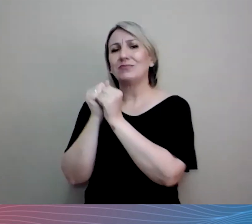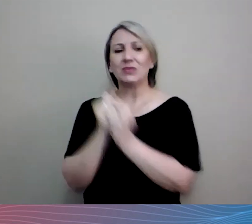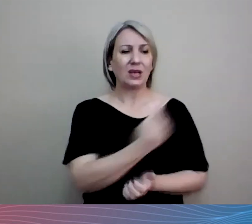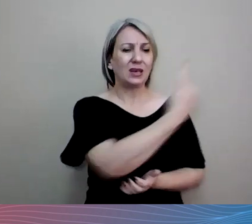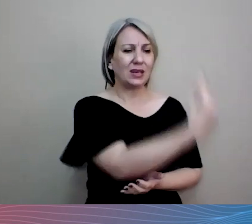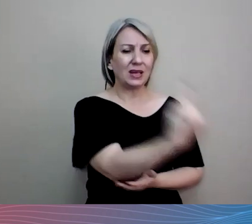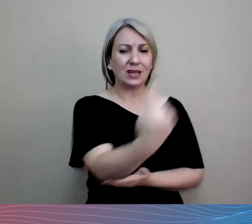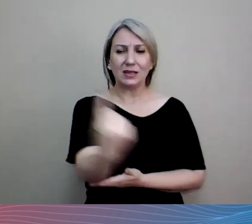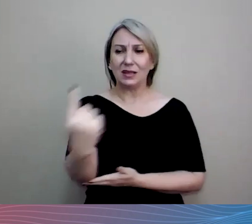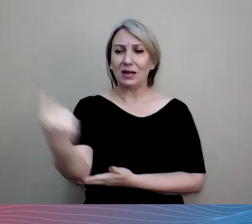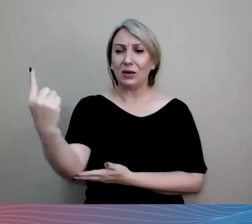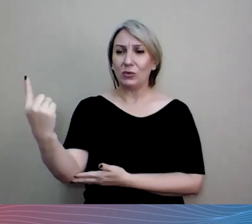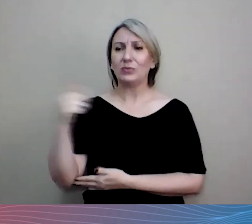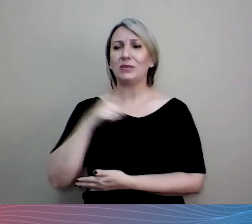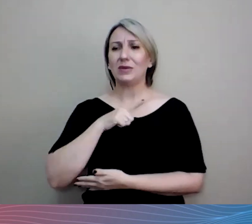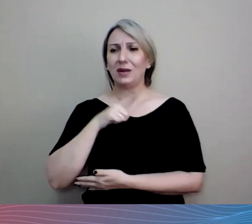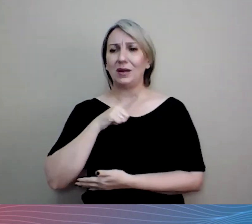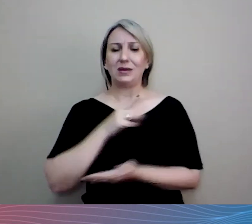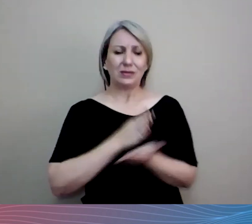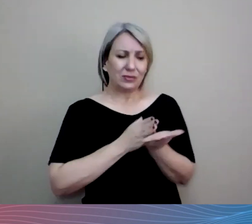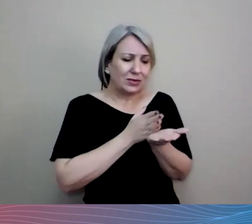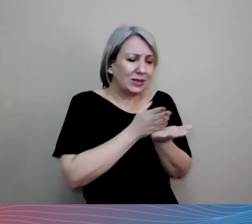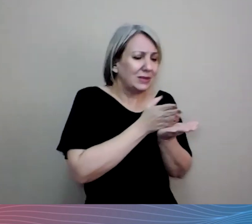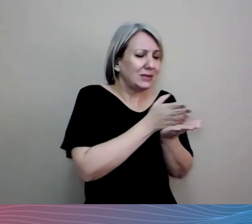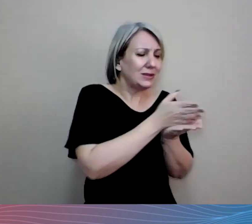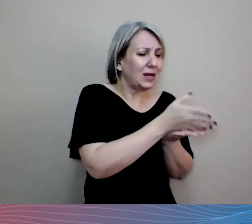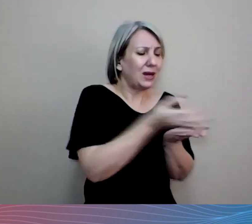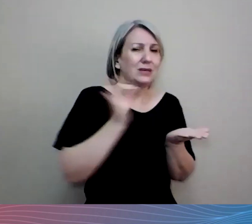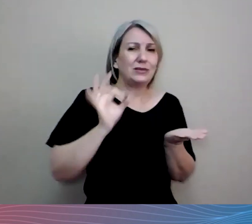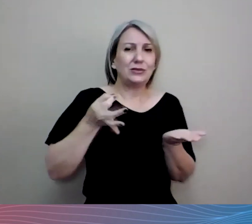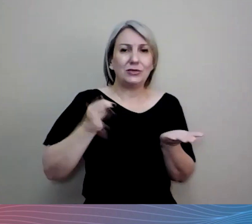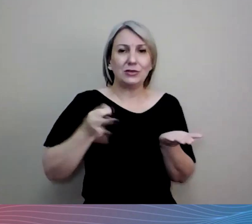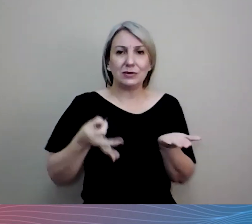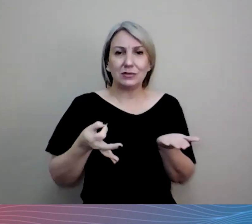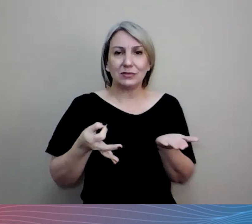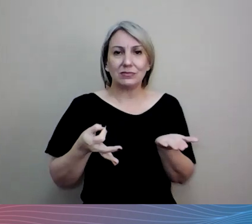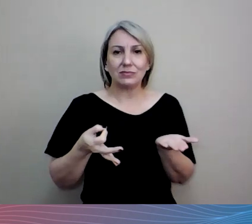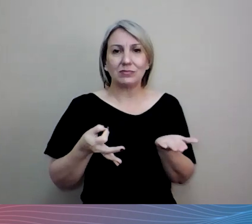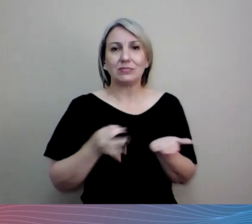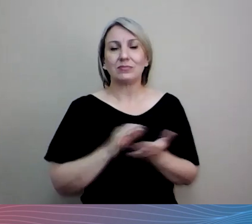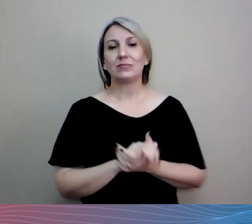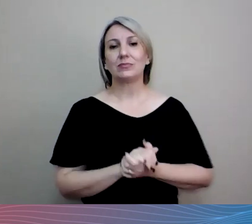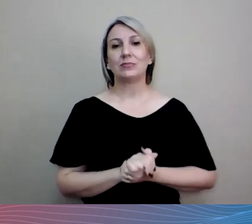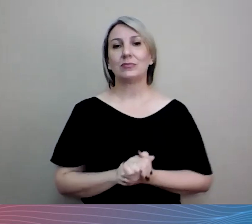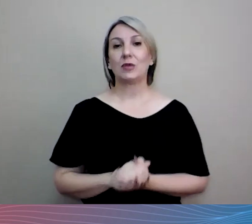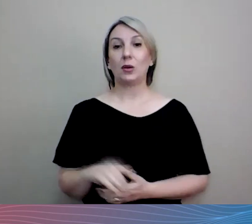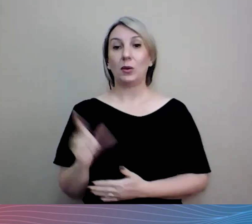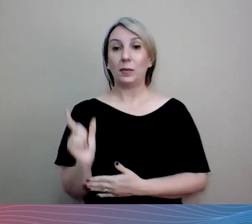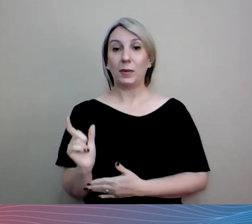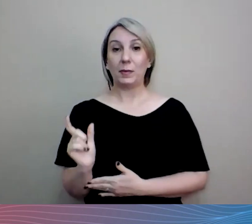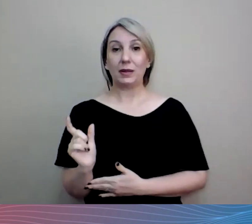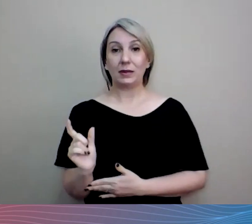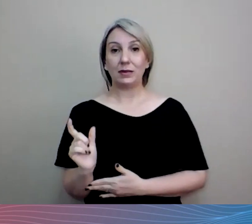chamados. Esse chamamento é quilesis, né, que veio de kalel, quilesis, chamados.